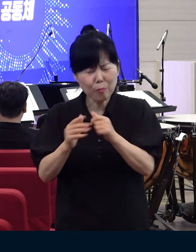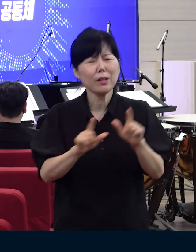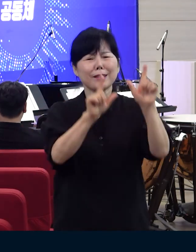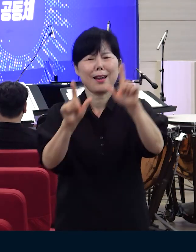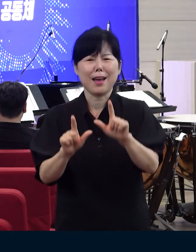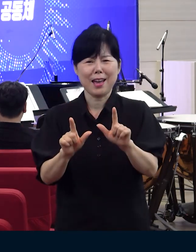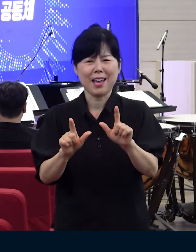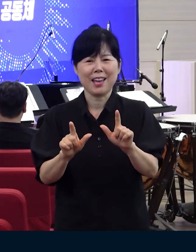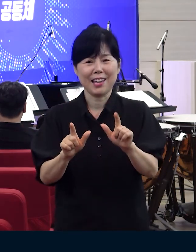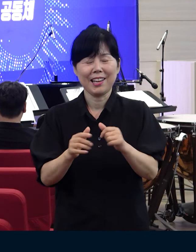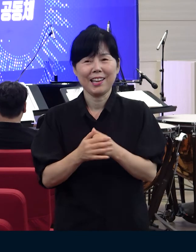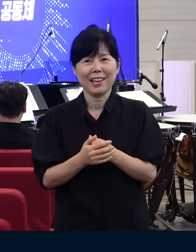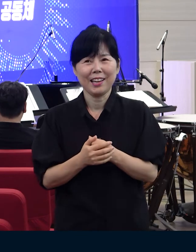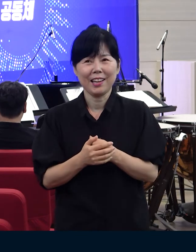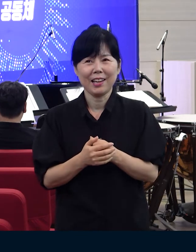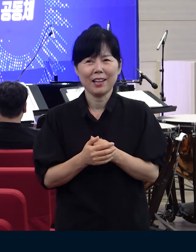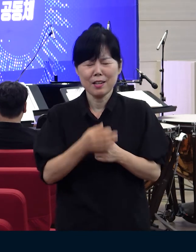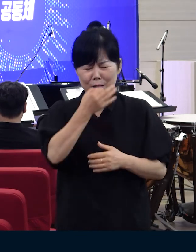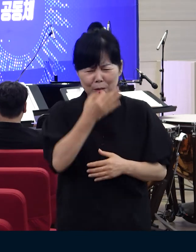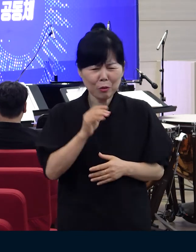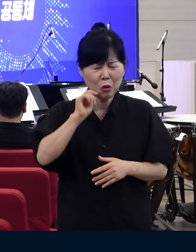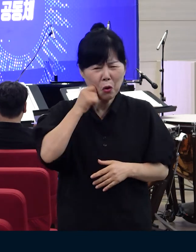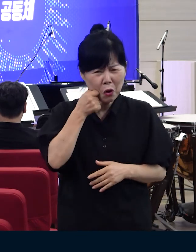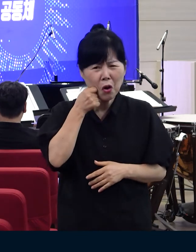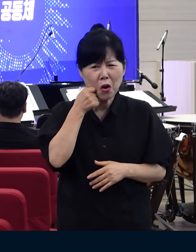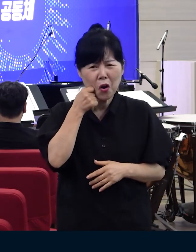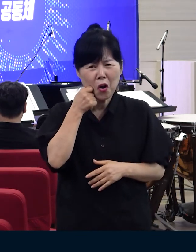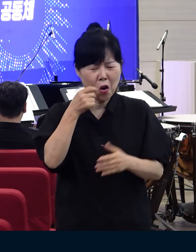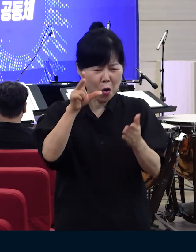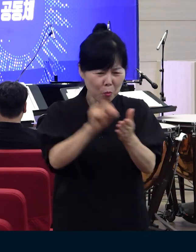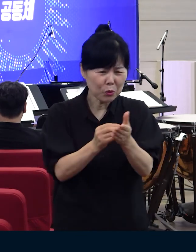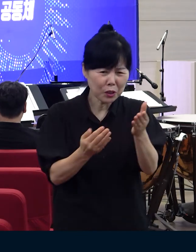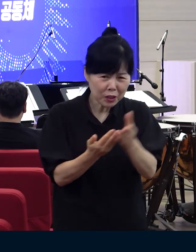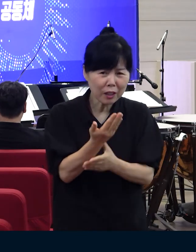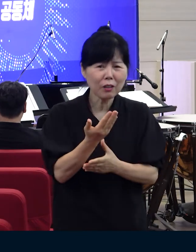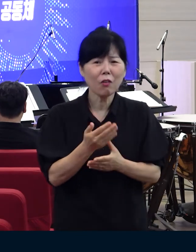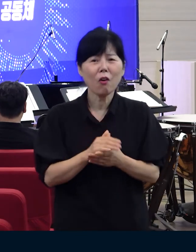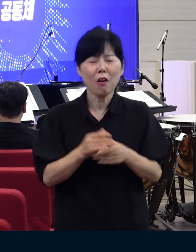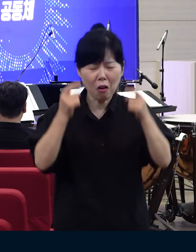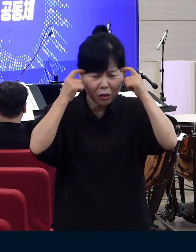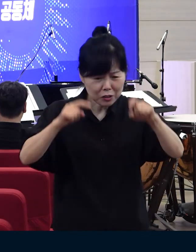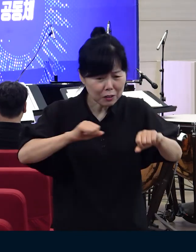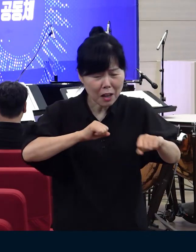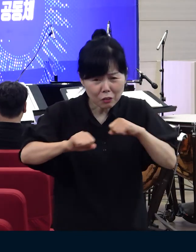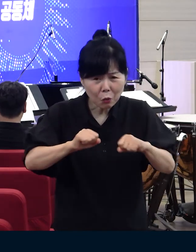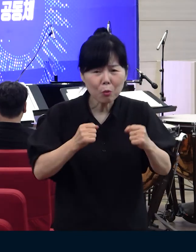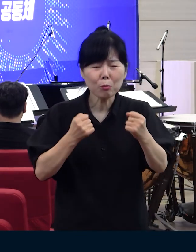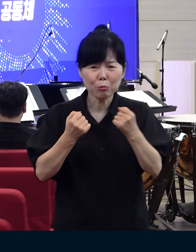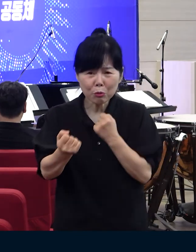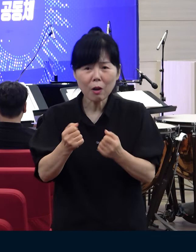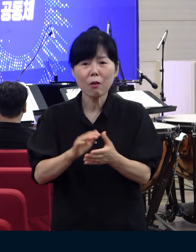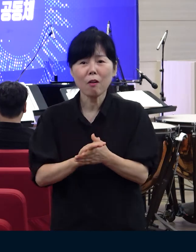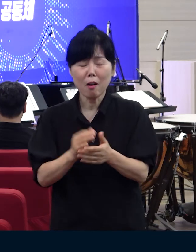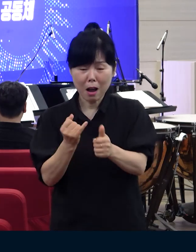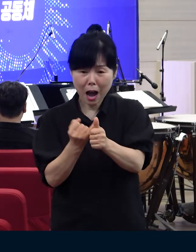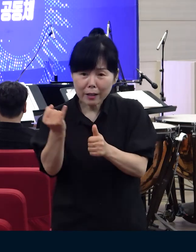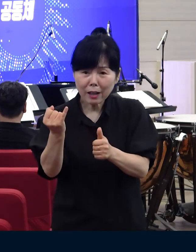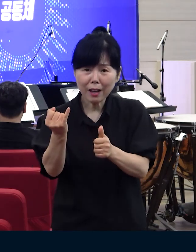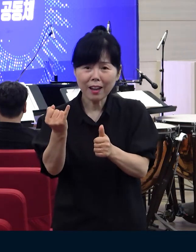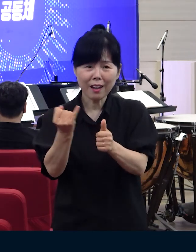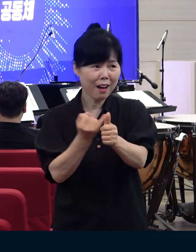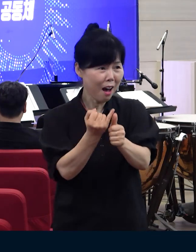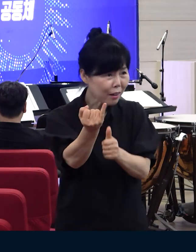그렇게 힘들고 어려운 환경 속에서 얼마나 힘든지 말씀드렸죠. 정말 자기 아내를